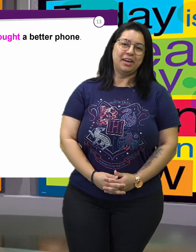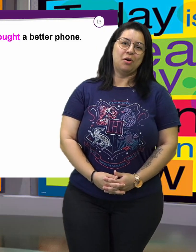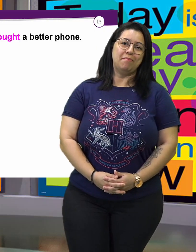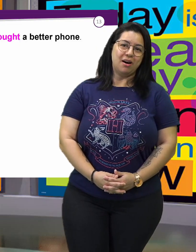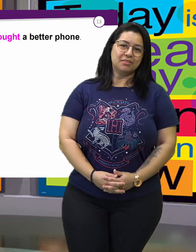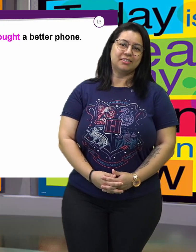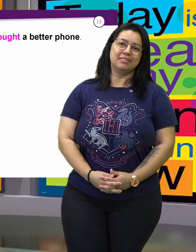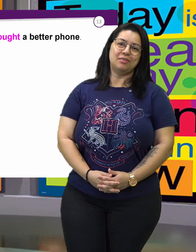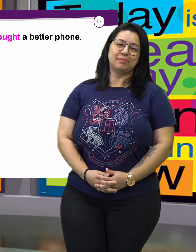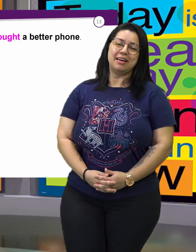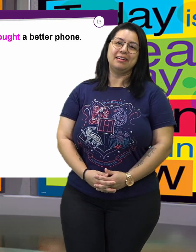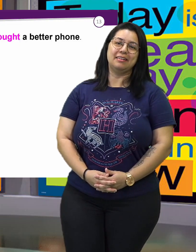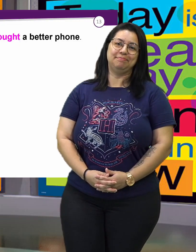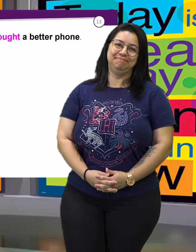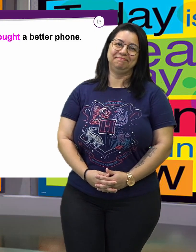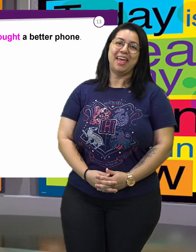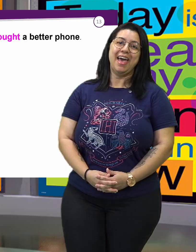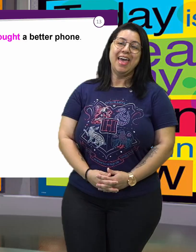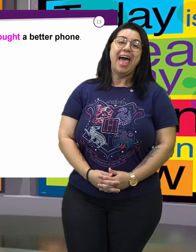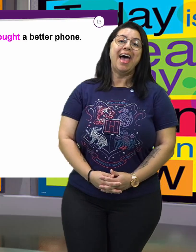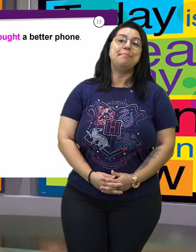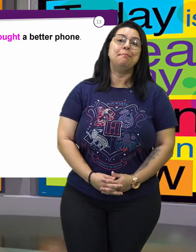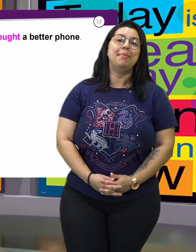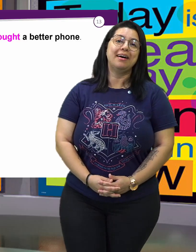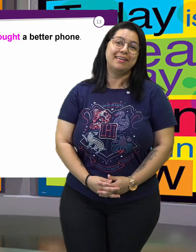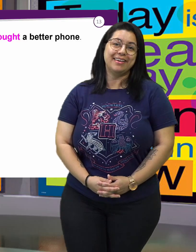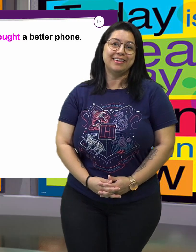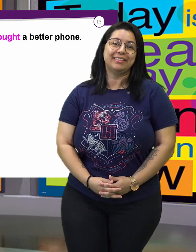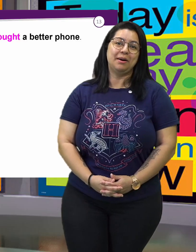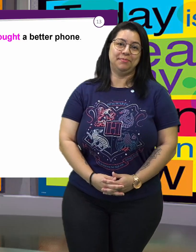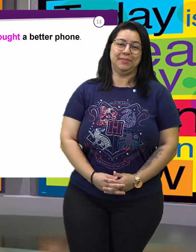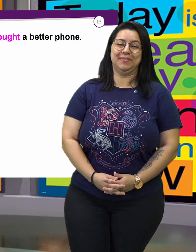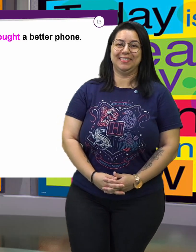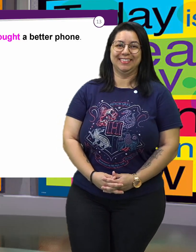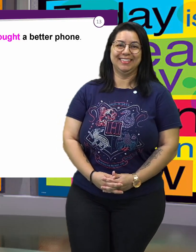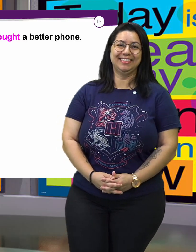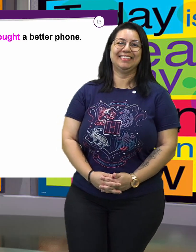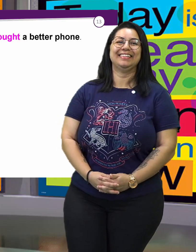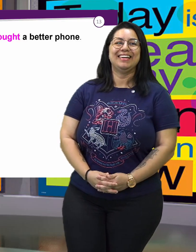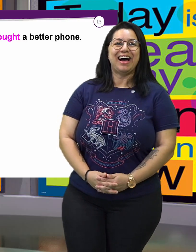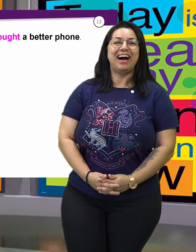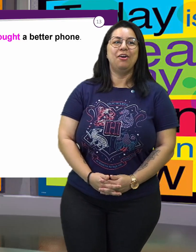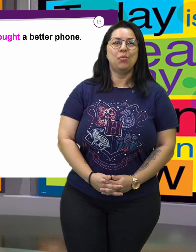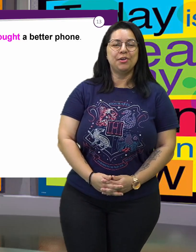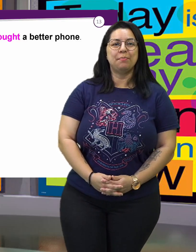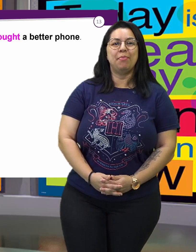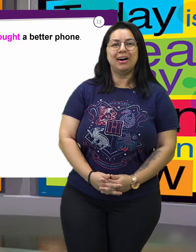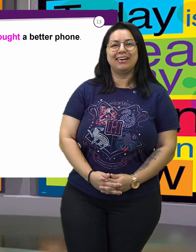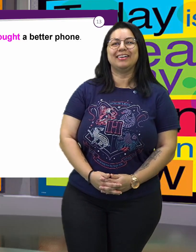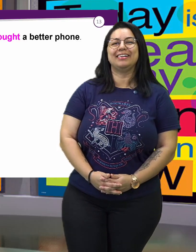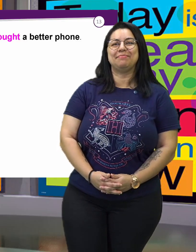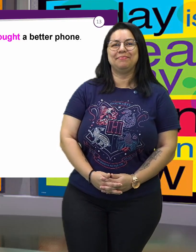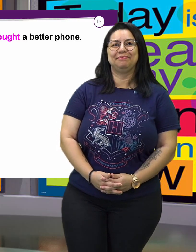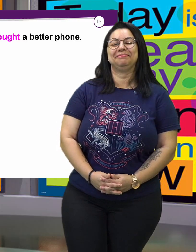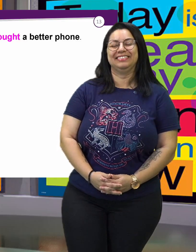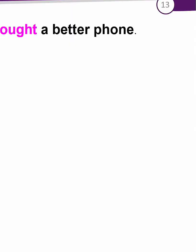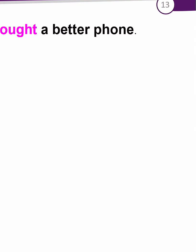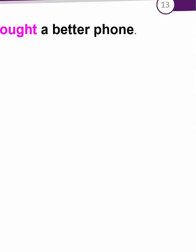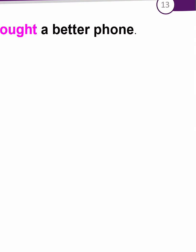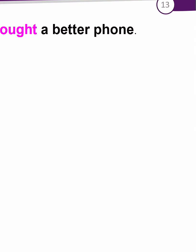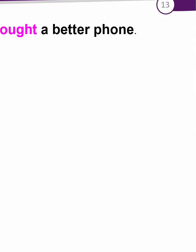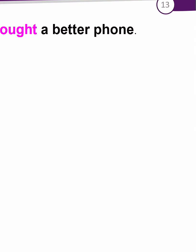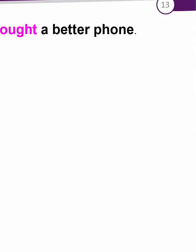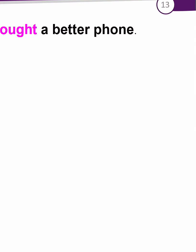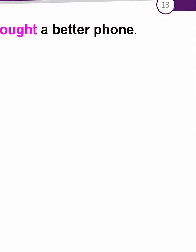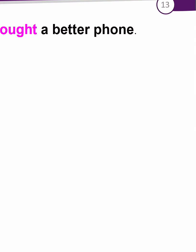Tá, porque o bought não estaria... eu não sei por que tá errado. Buy, tá? Vamos lá na tela corrigir? I would buy. Bora na tela corrigir,